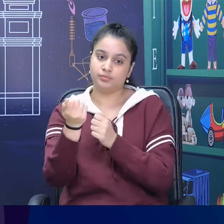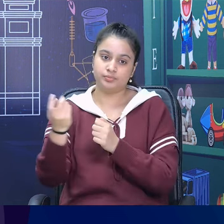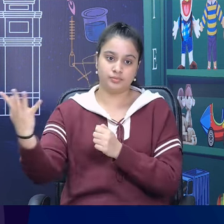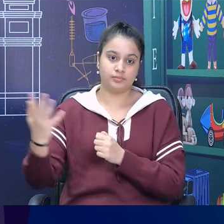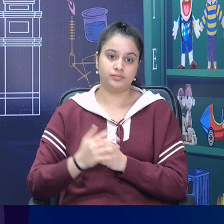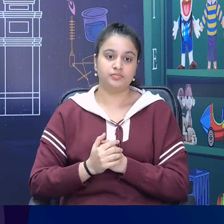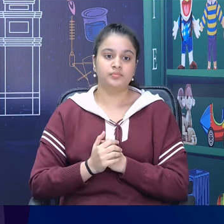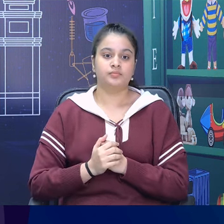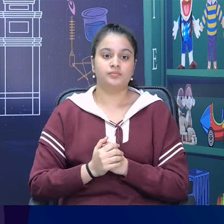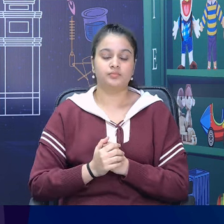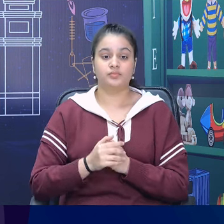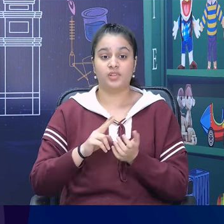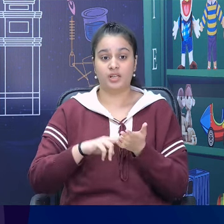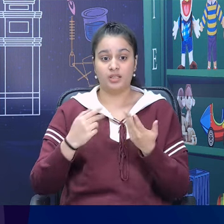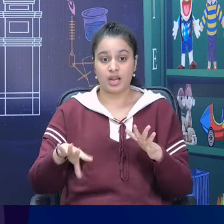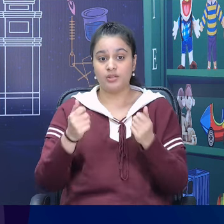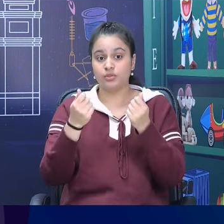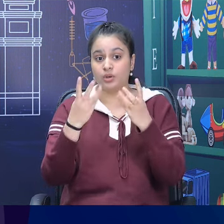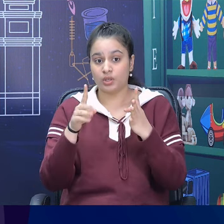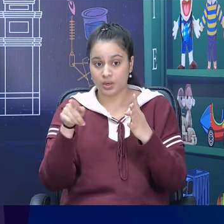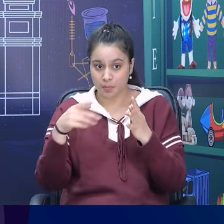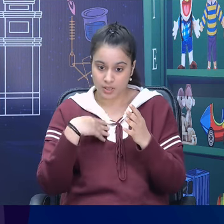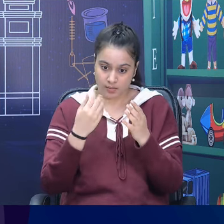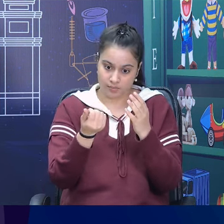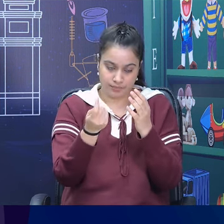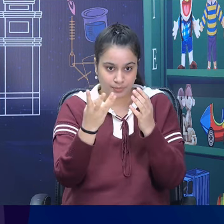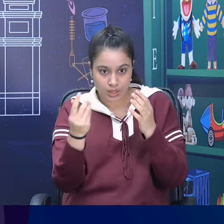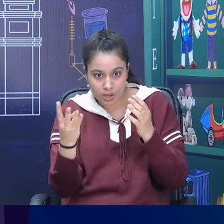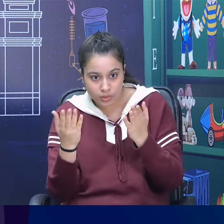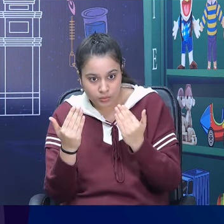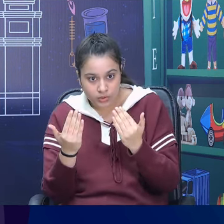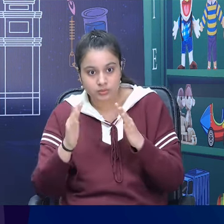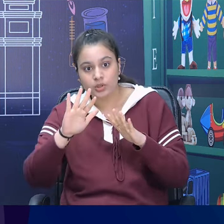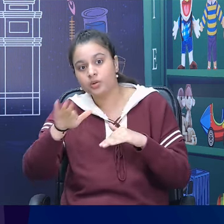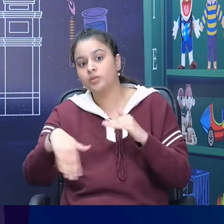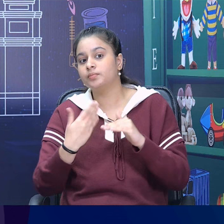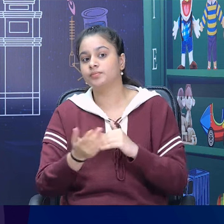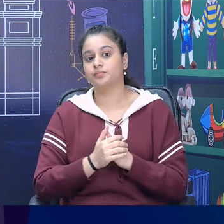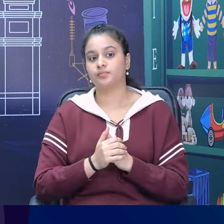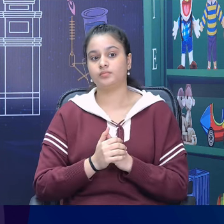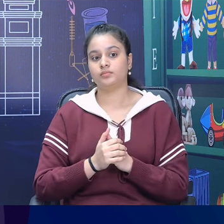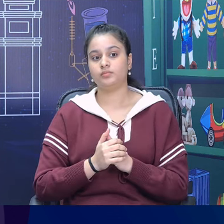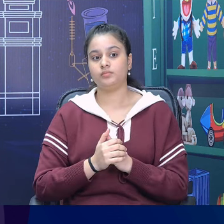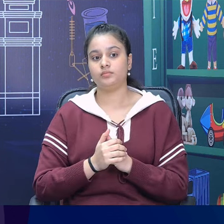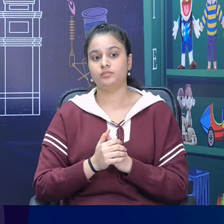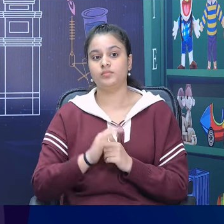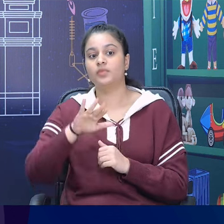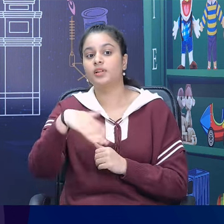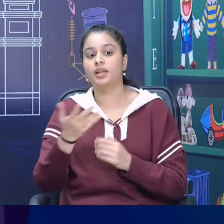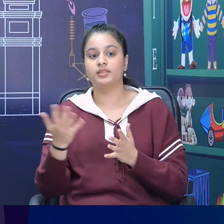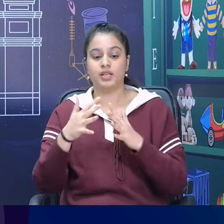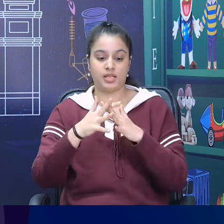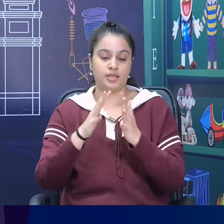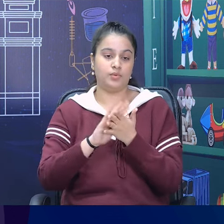ऑन तो नेचुरल नंबर आर दोज नंबर व्हिच आर काउंटेबल एंड देन नेक्स्ट मूव करते हैं हम तो सबसे पहले जो नेक्स्ट आता है वो आता है